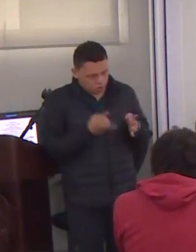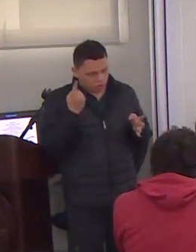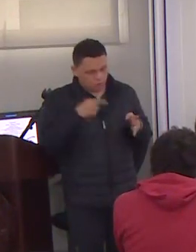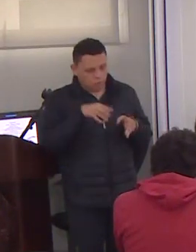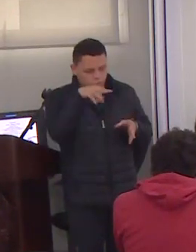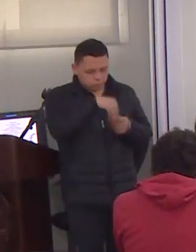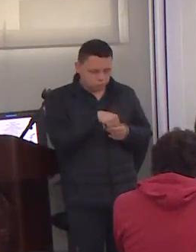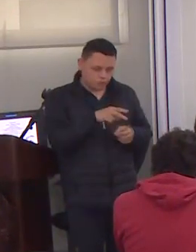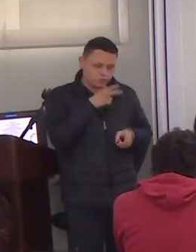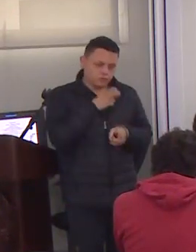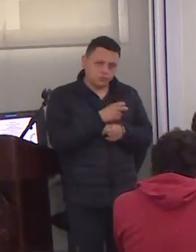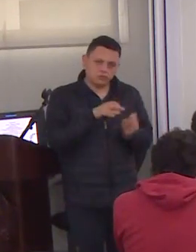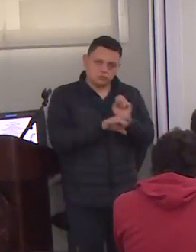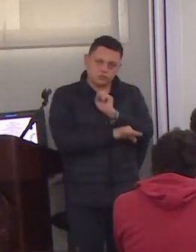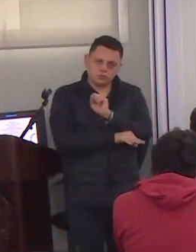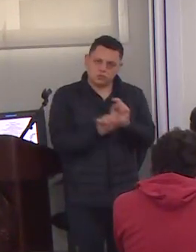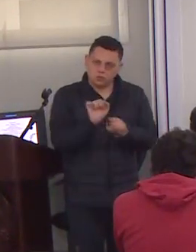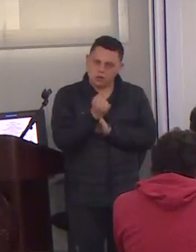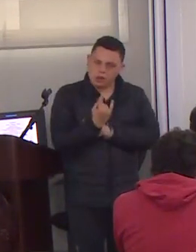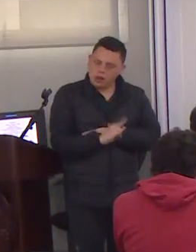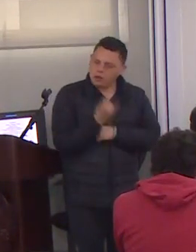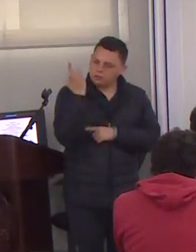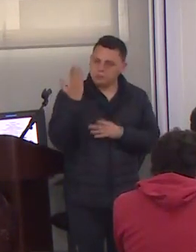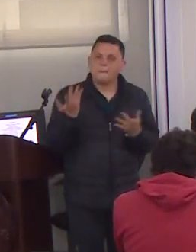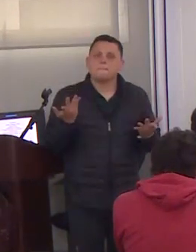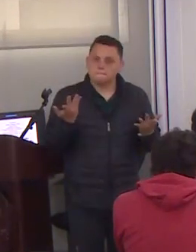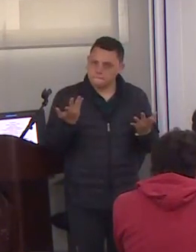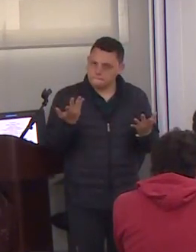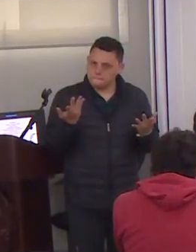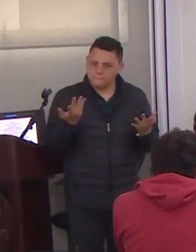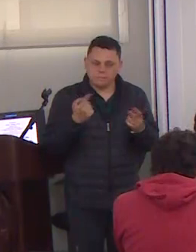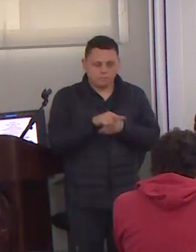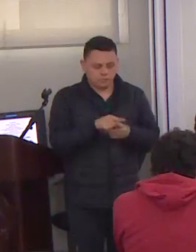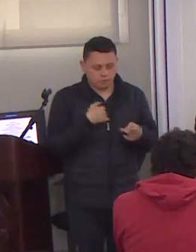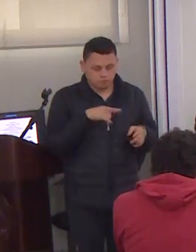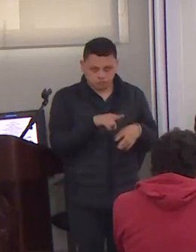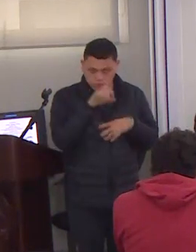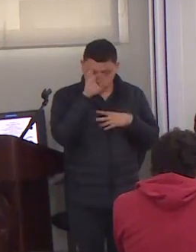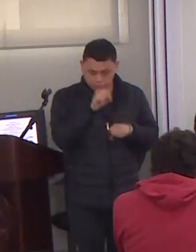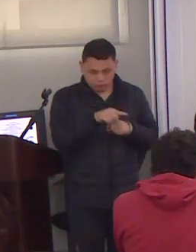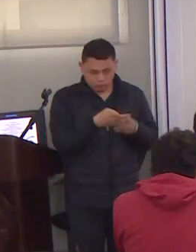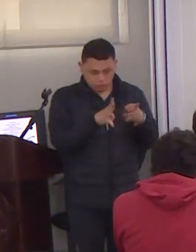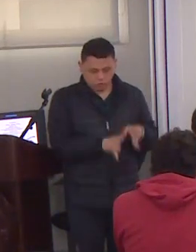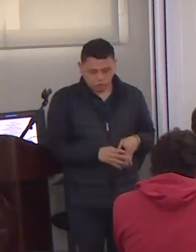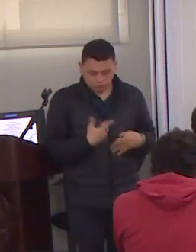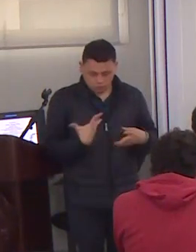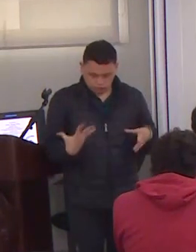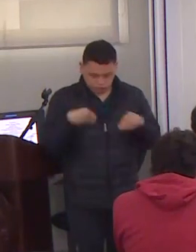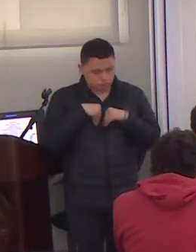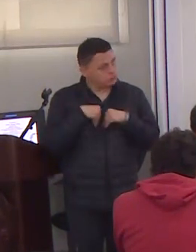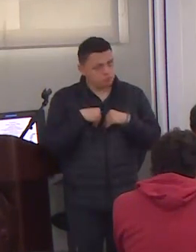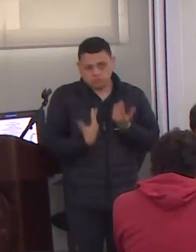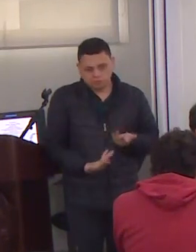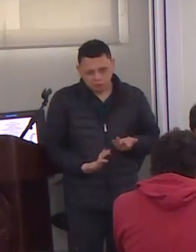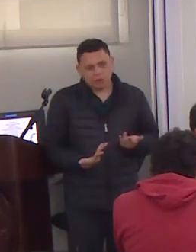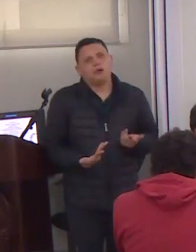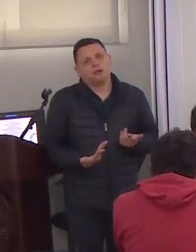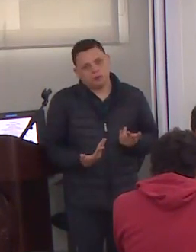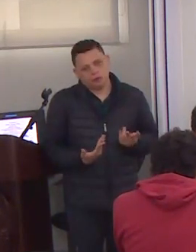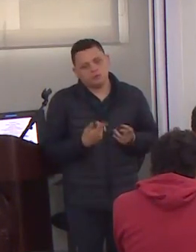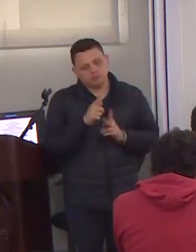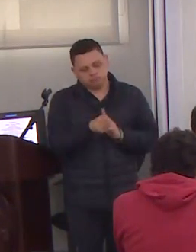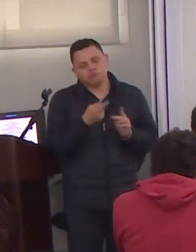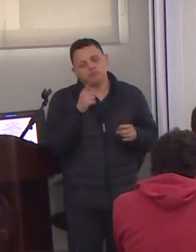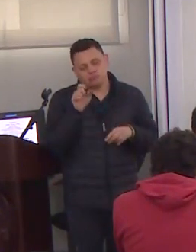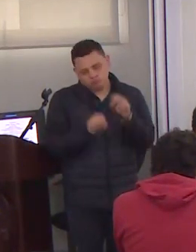dificultad psicosocial no está en la actitud ni está en el poder del estudiante entonces muy seguramente pueda haber una próxima